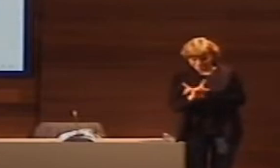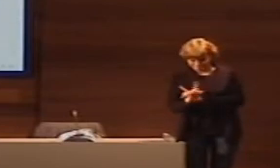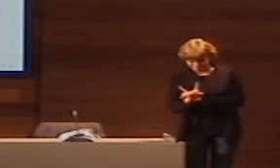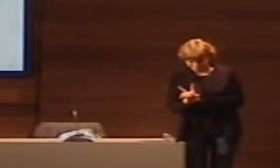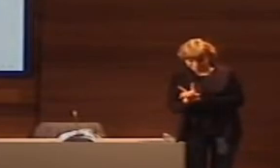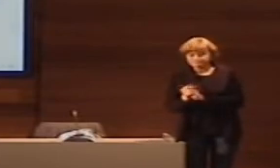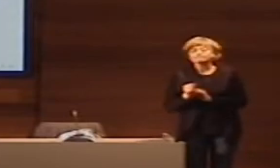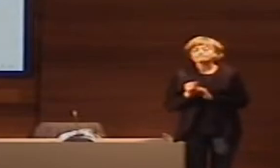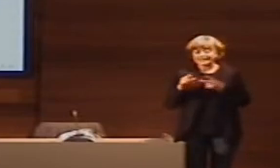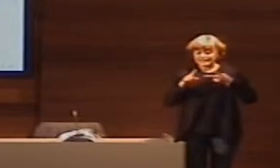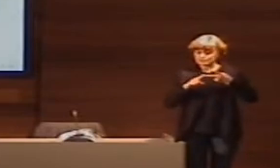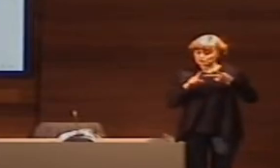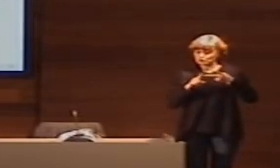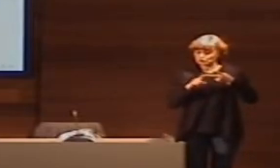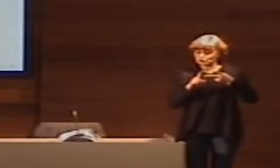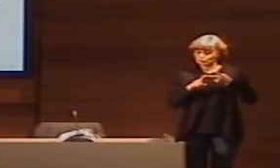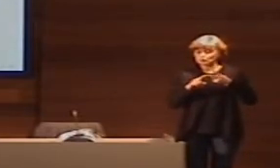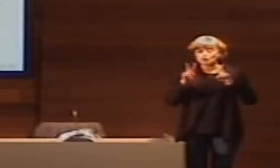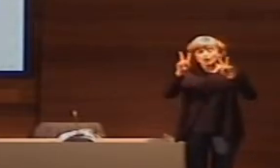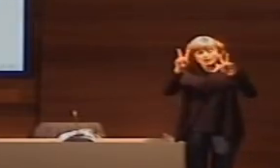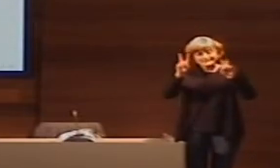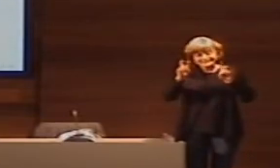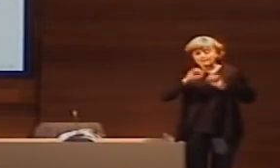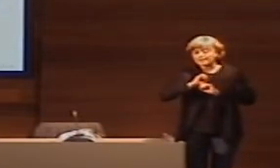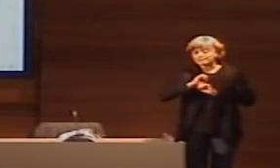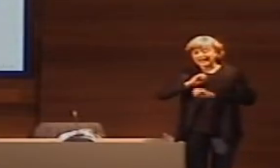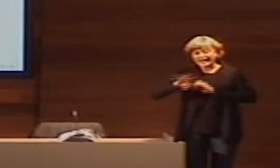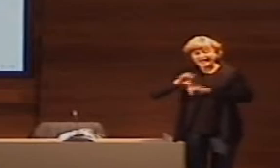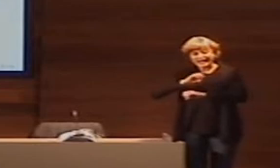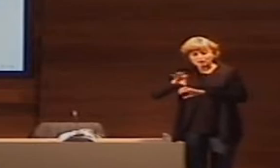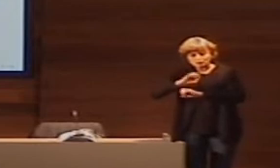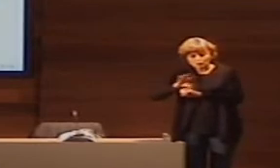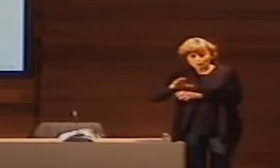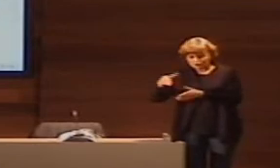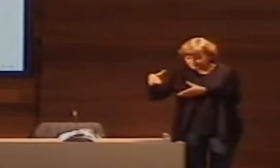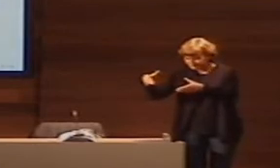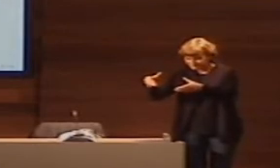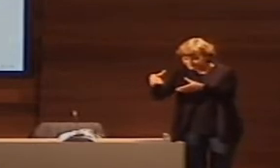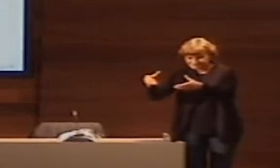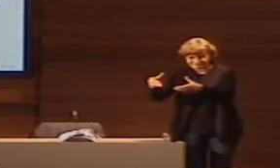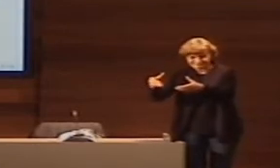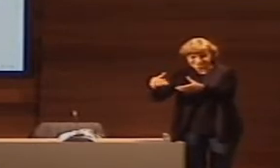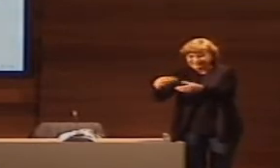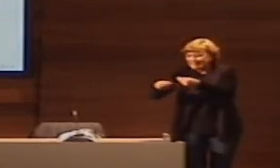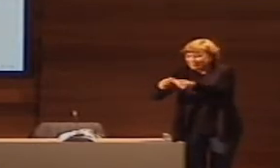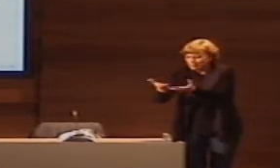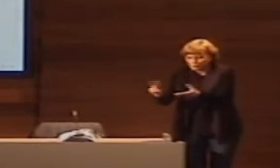Otra de las directivas importantes es la directiva de vertido de residuos. La directiva de vertido de residuos nos dice que para el año